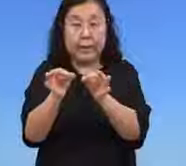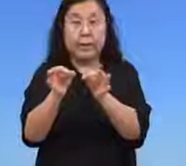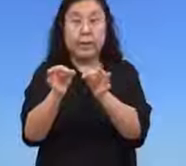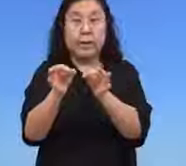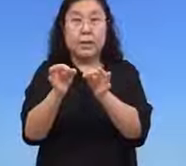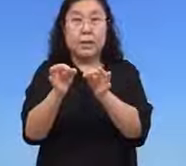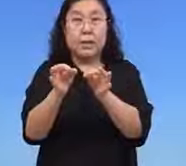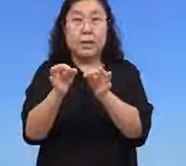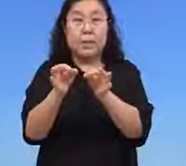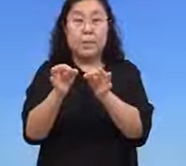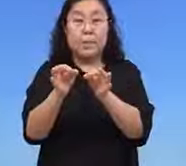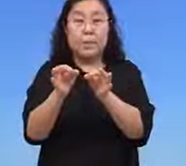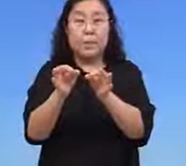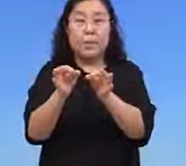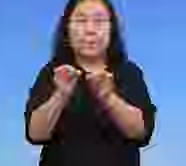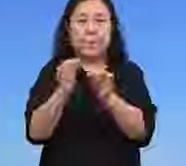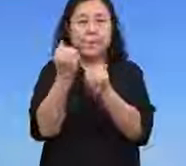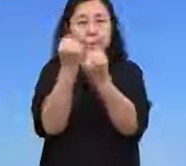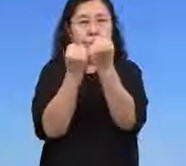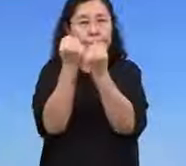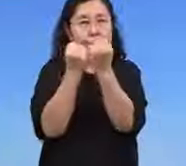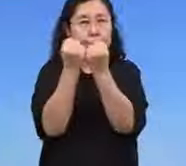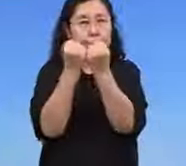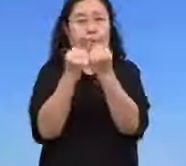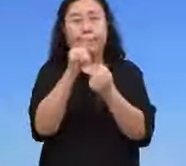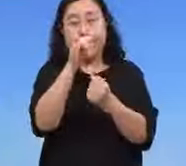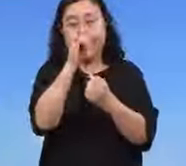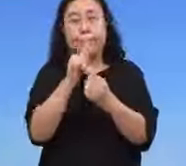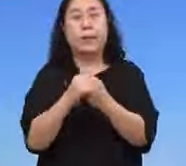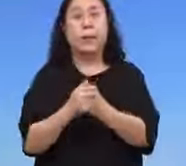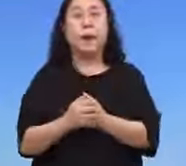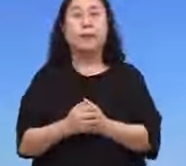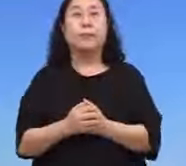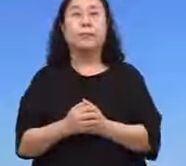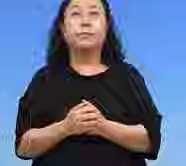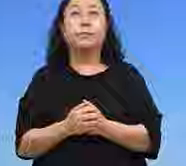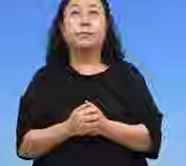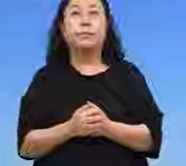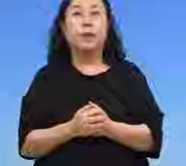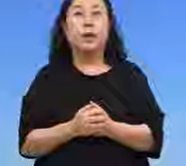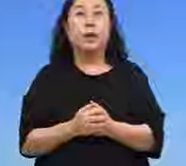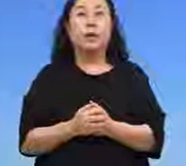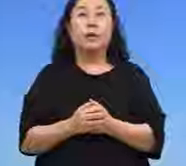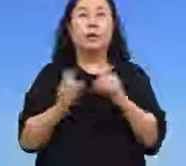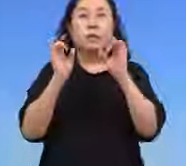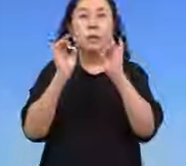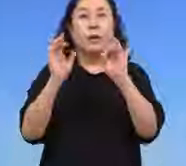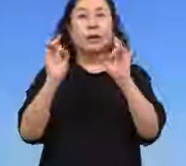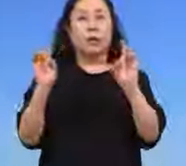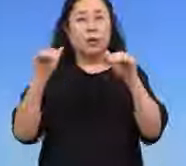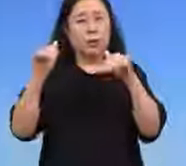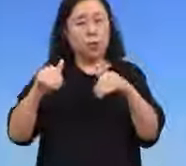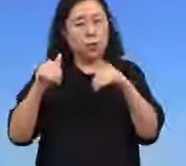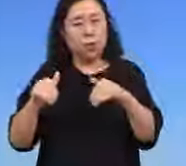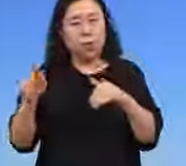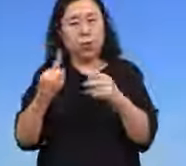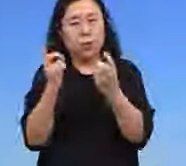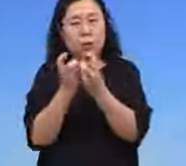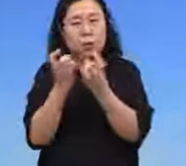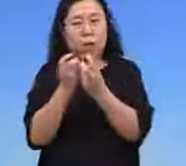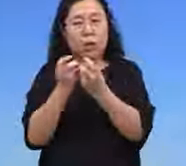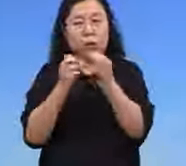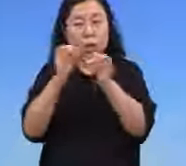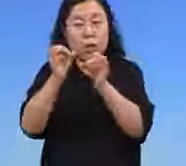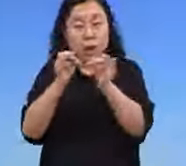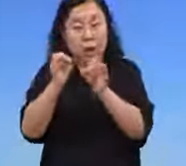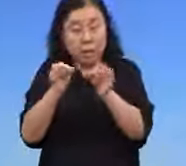장사하였는지라는 이 말씀의 의미를 설명하는 대목이 있습니다. 여기 나오는 이 각각 어떻게